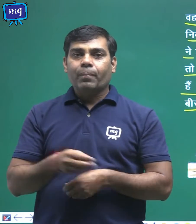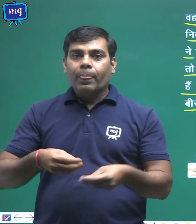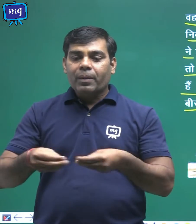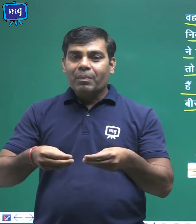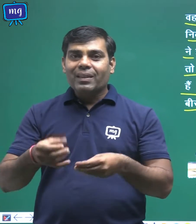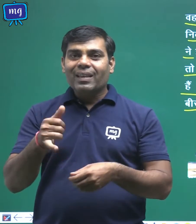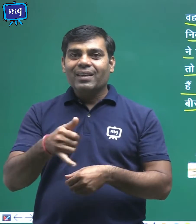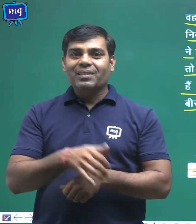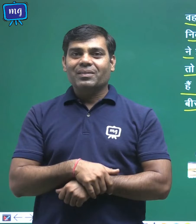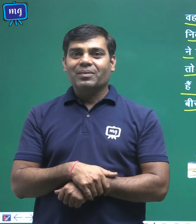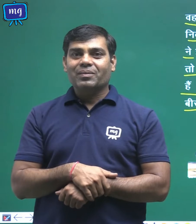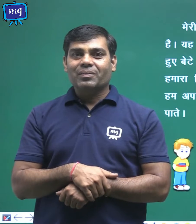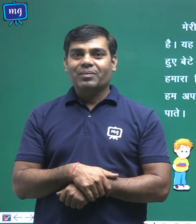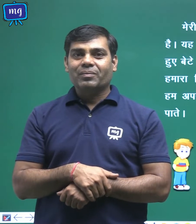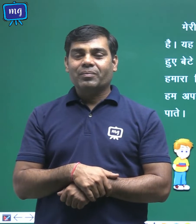बिकती है।